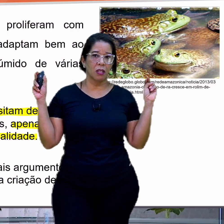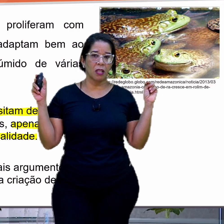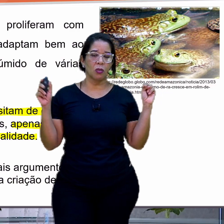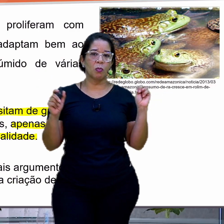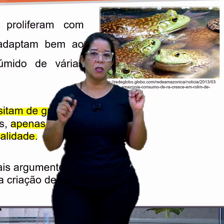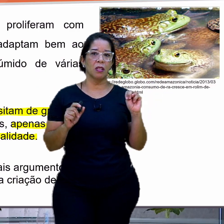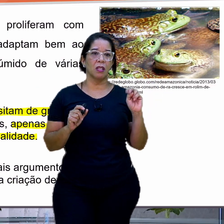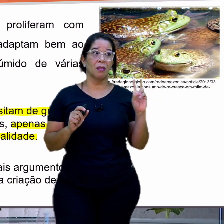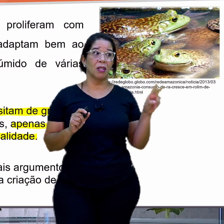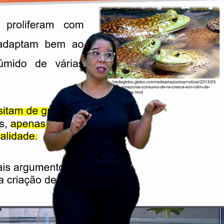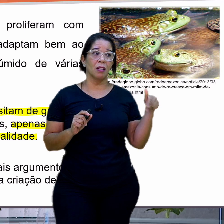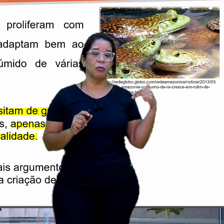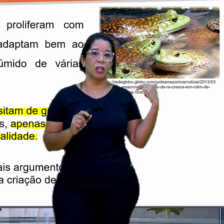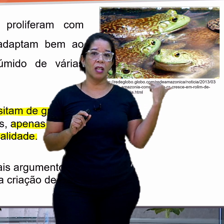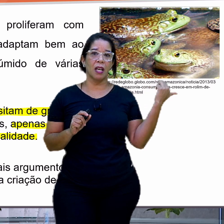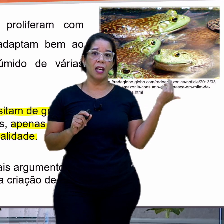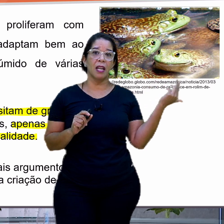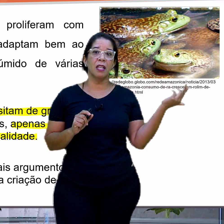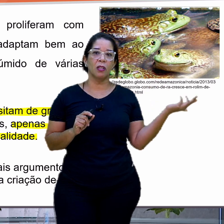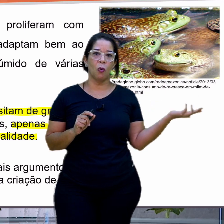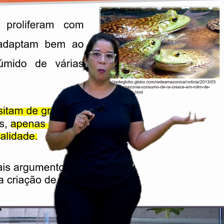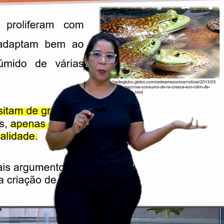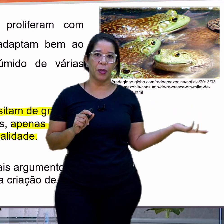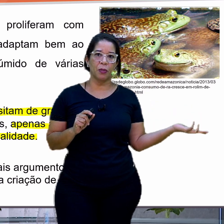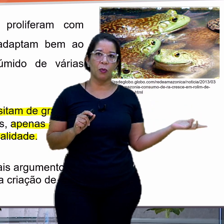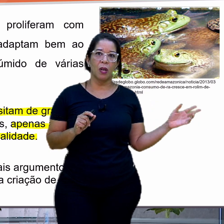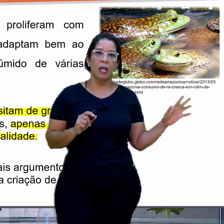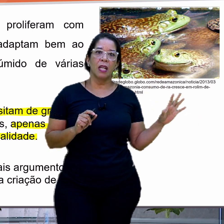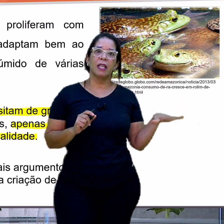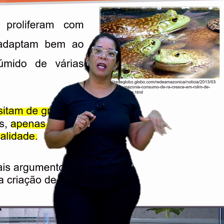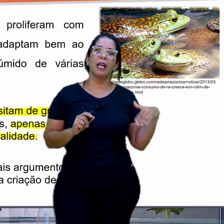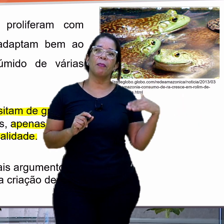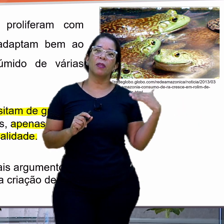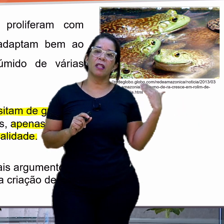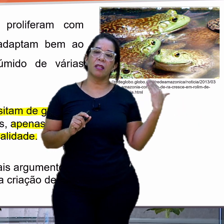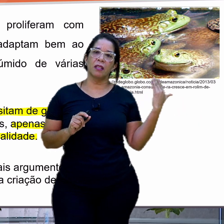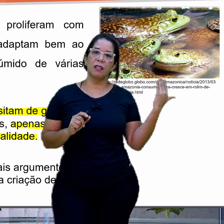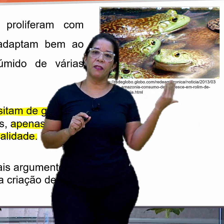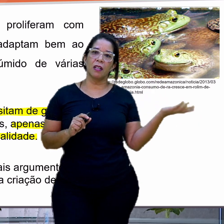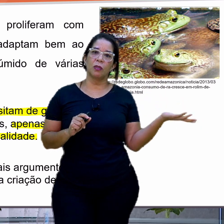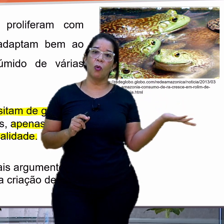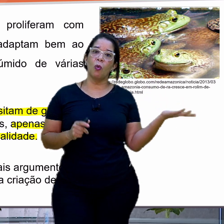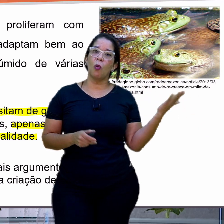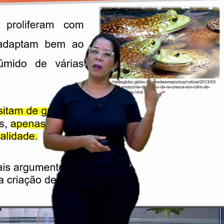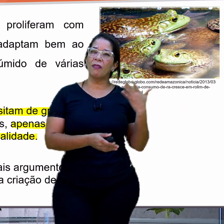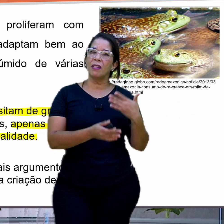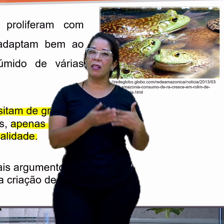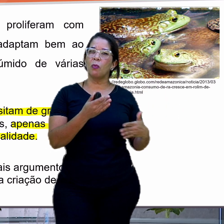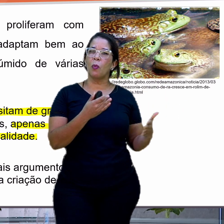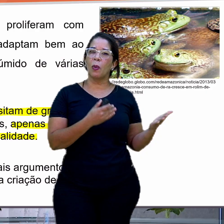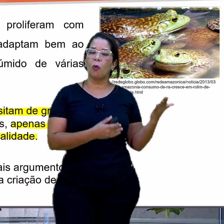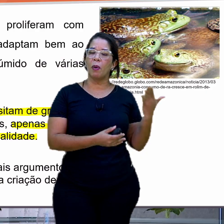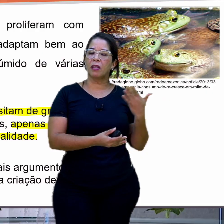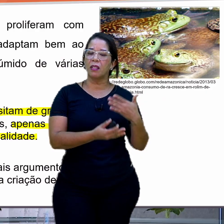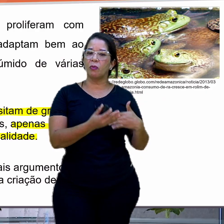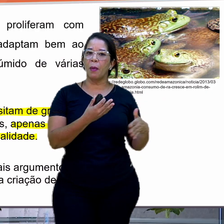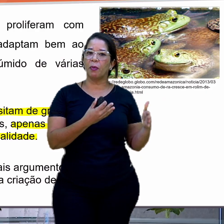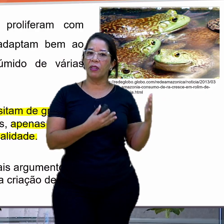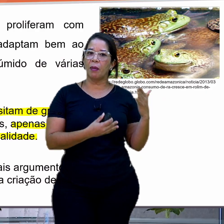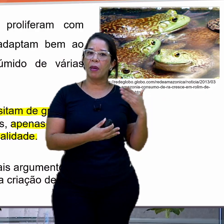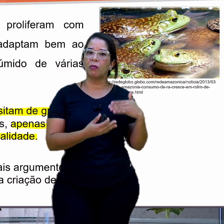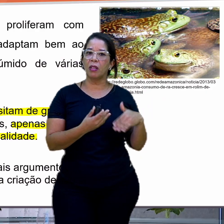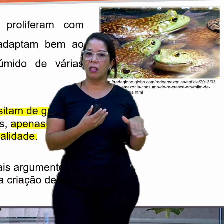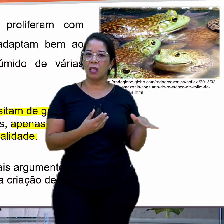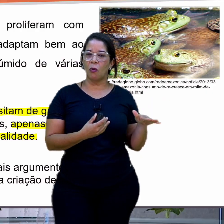poluentes, essas substâncias químicas não cheguem a esse corpo hídrico, que aí poderia estar danificando. Ou como é que está